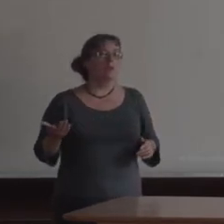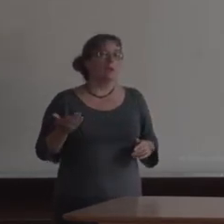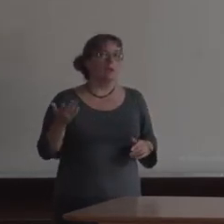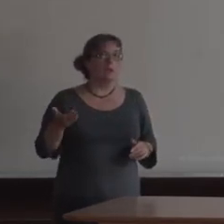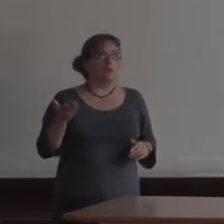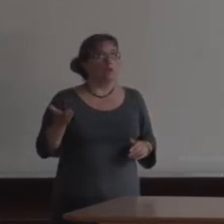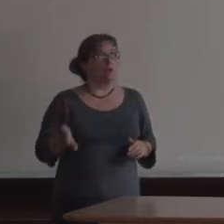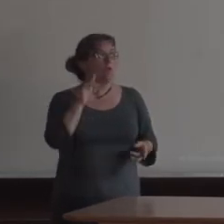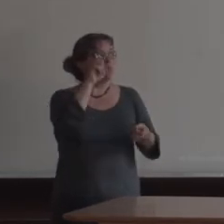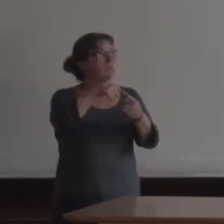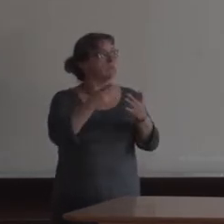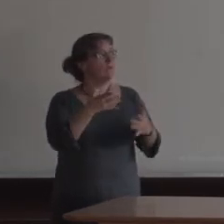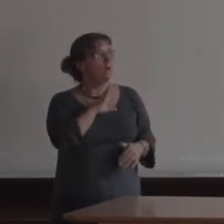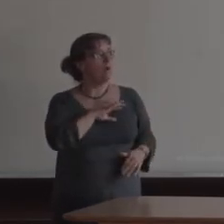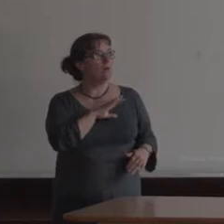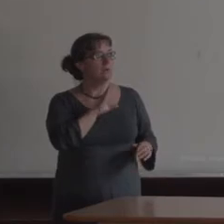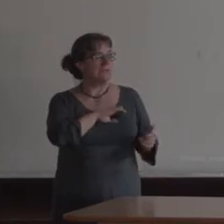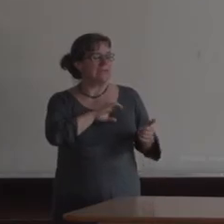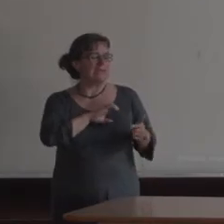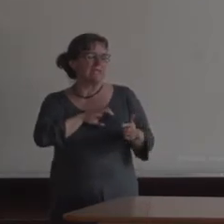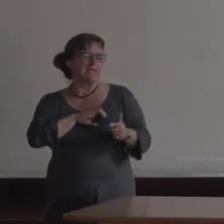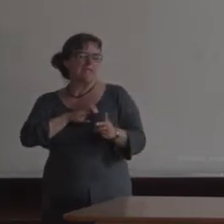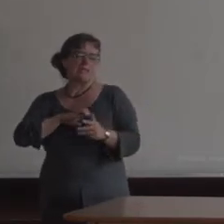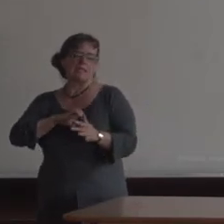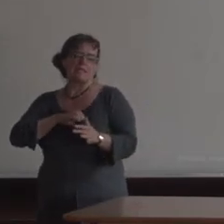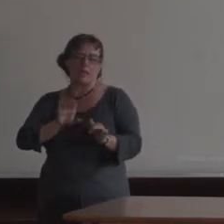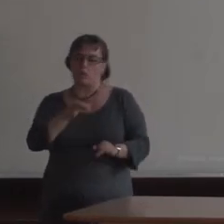Son but, ça va être essayer de trouver un exemple